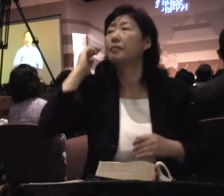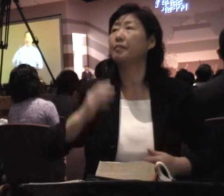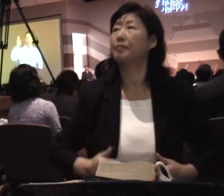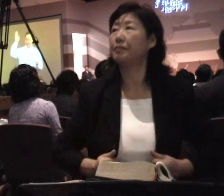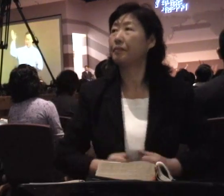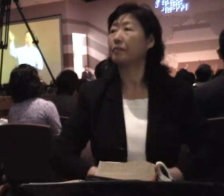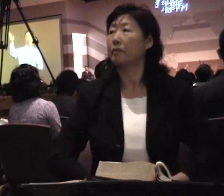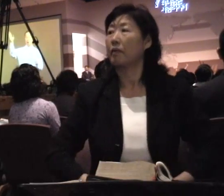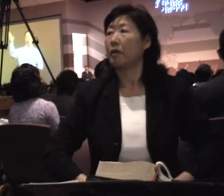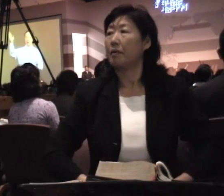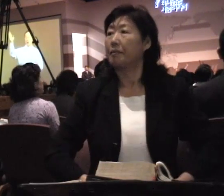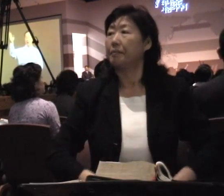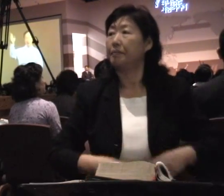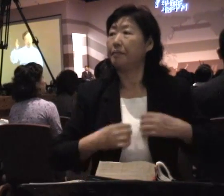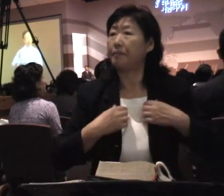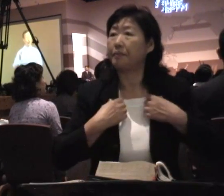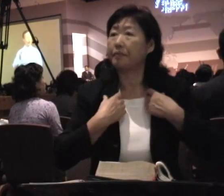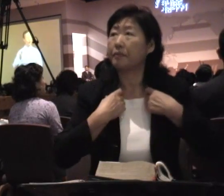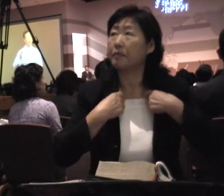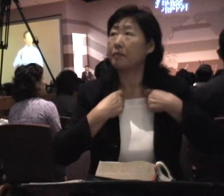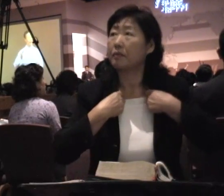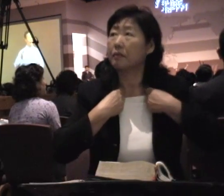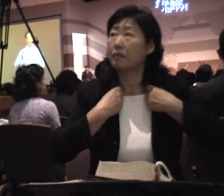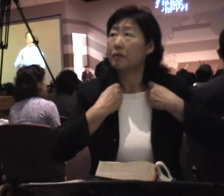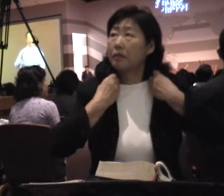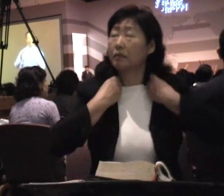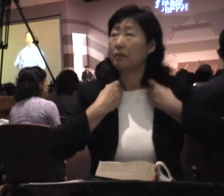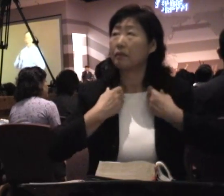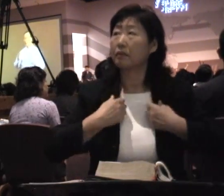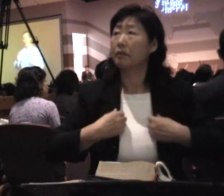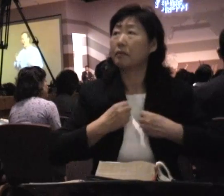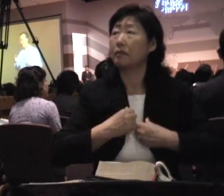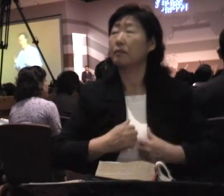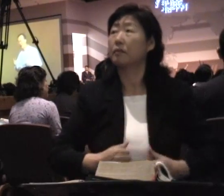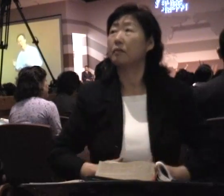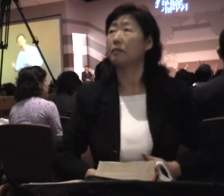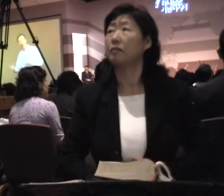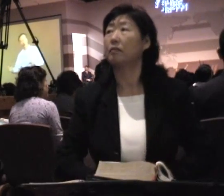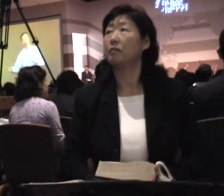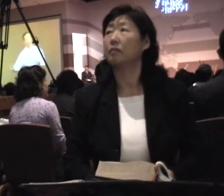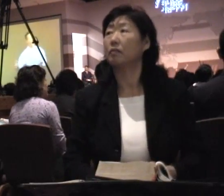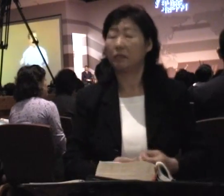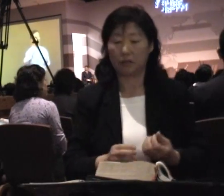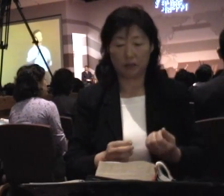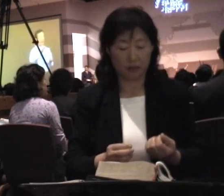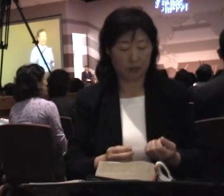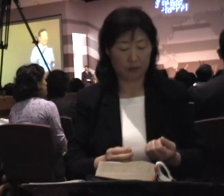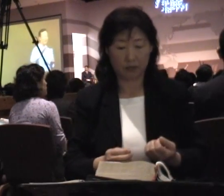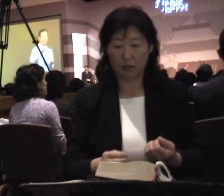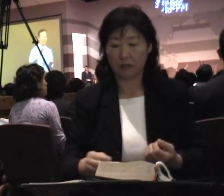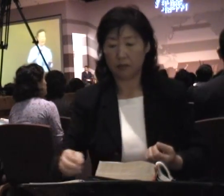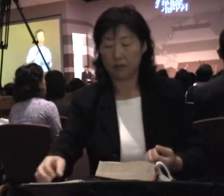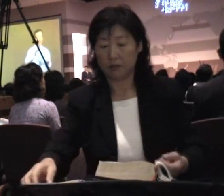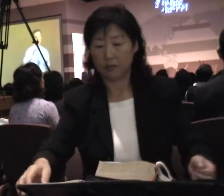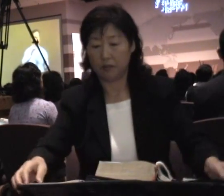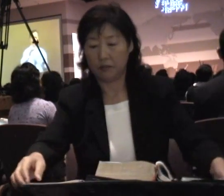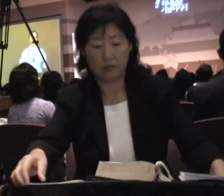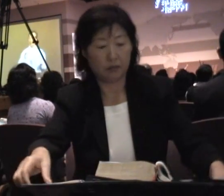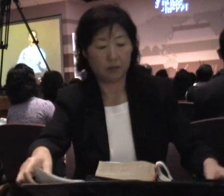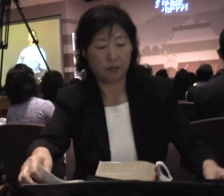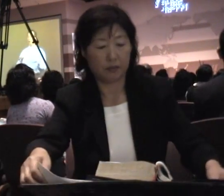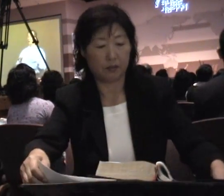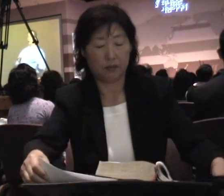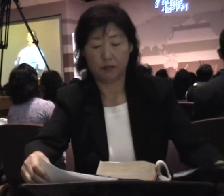worship, is His church, my church. Because I wanted all of us this morning